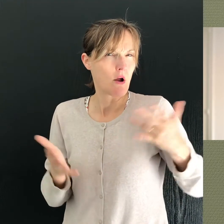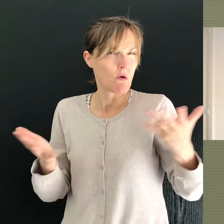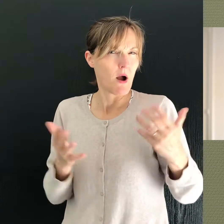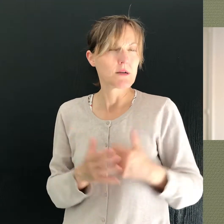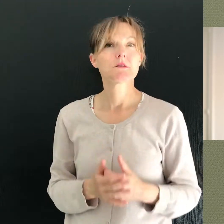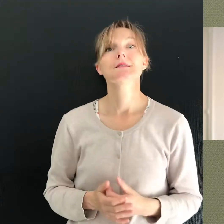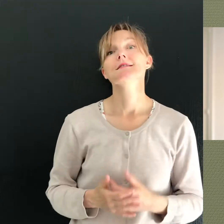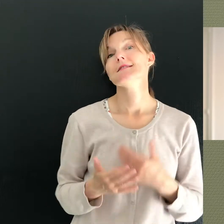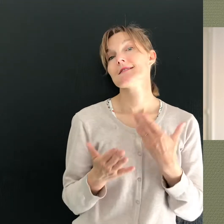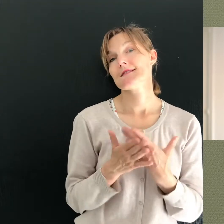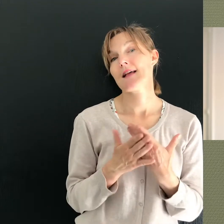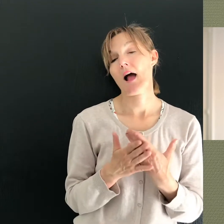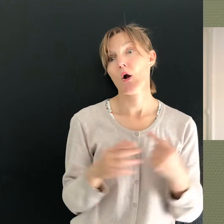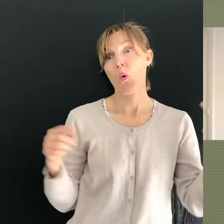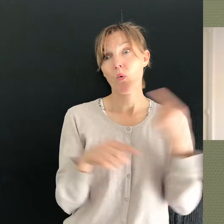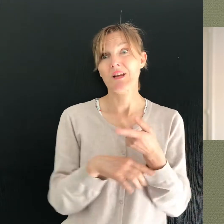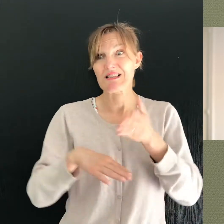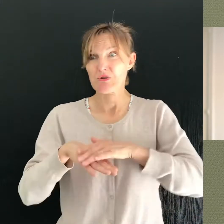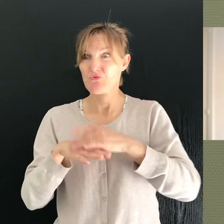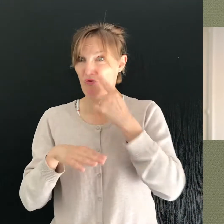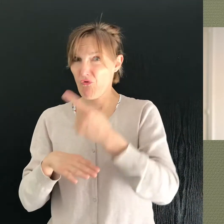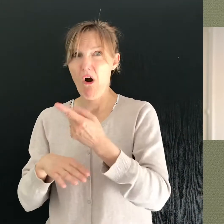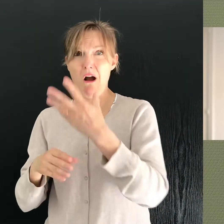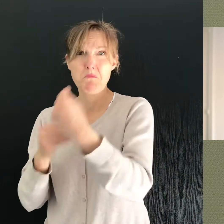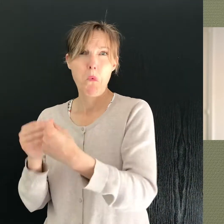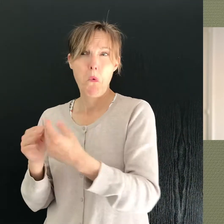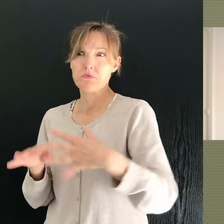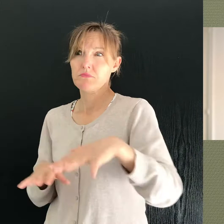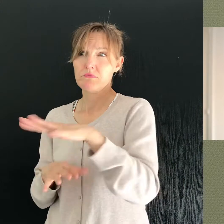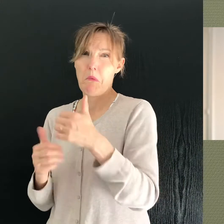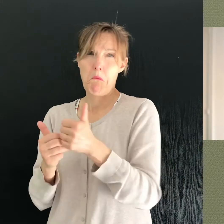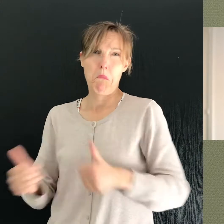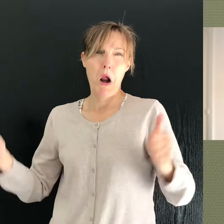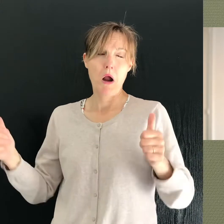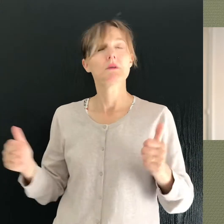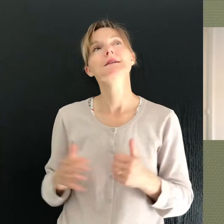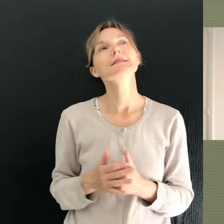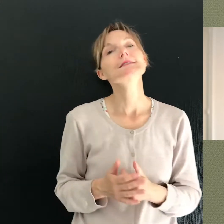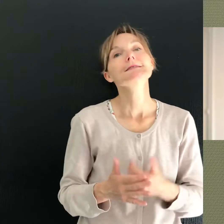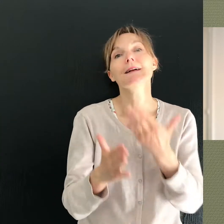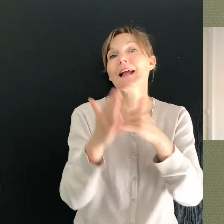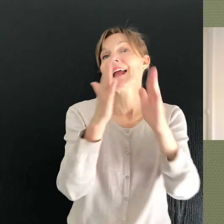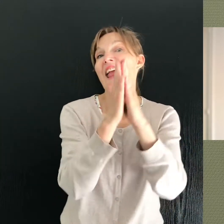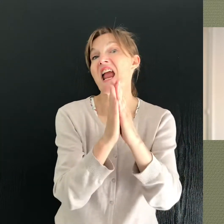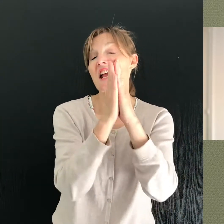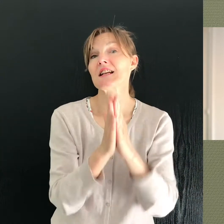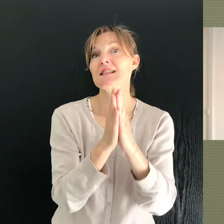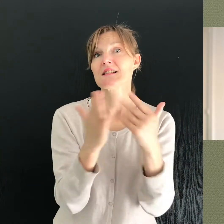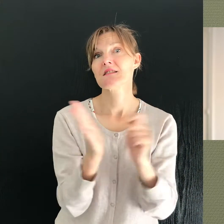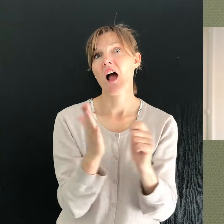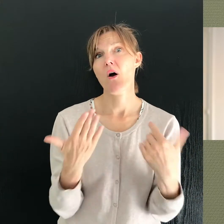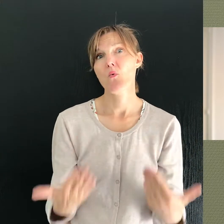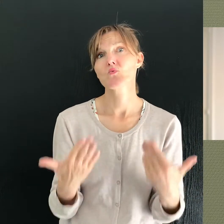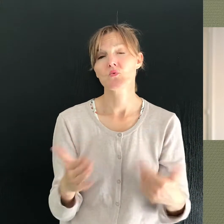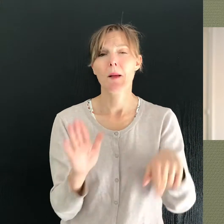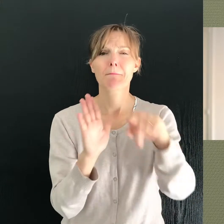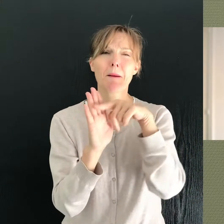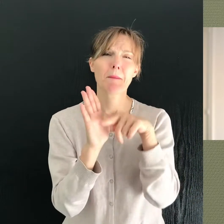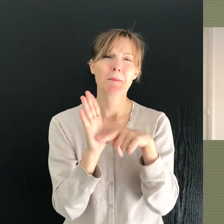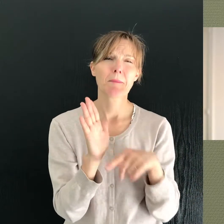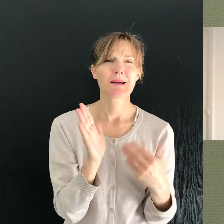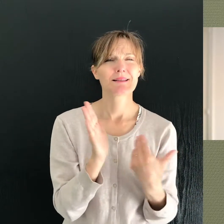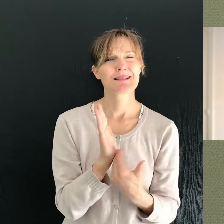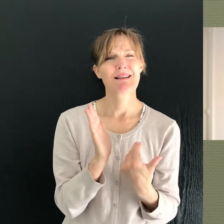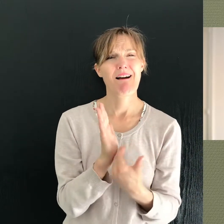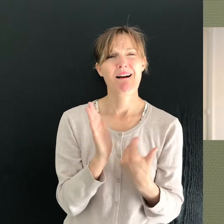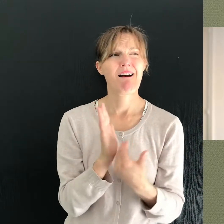le contraire de ce que nous observons dans ce monde. Force est de constater que dans l'Église actuelle, les principes du monde